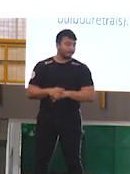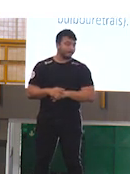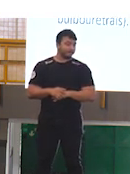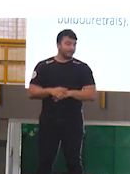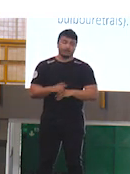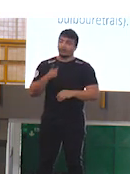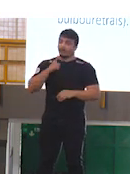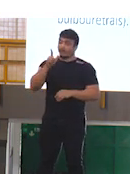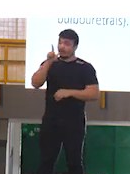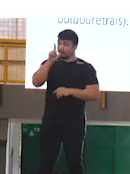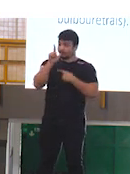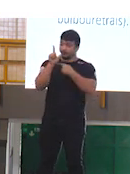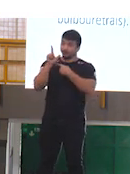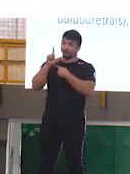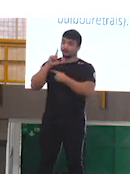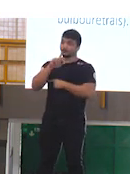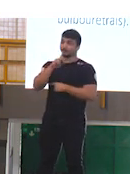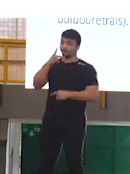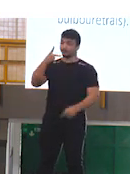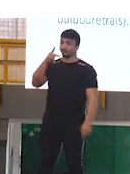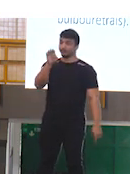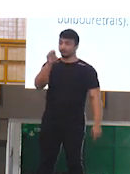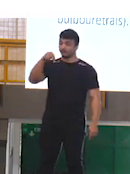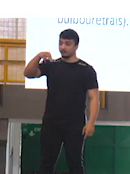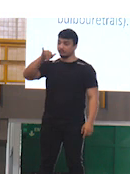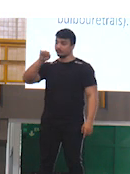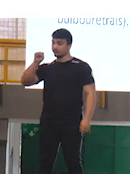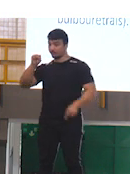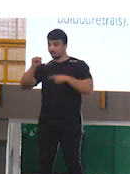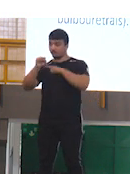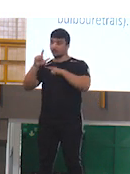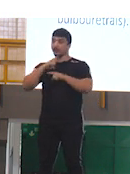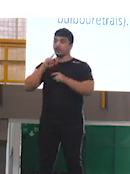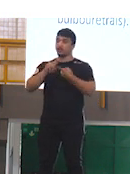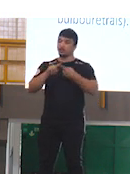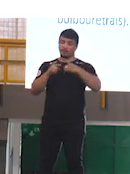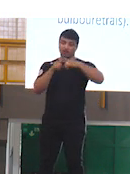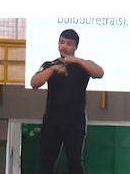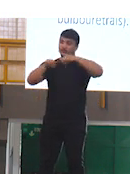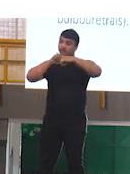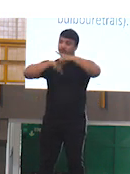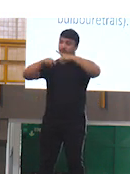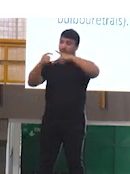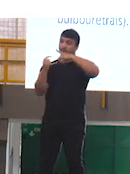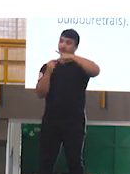Bom, a genitália externa é formada pelo pênis e pelo saco